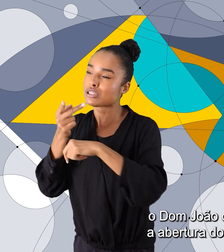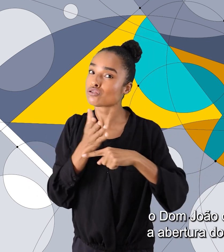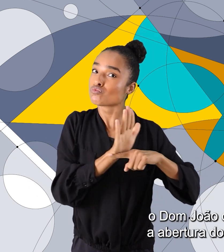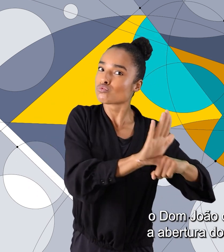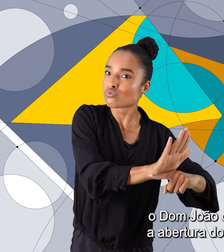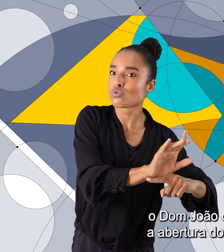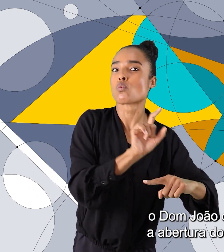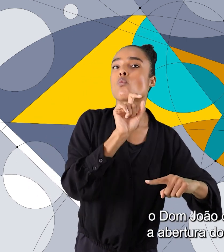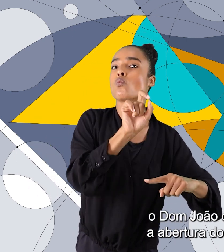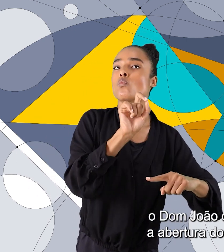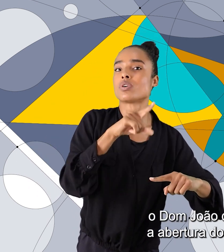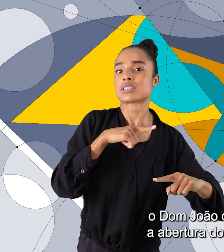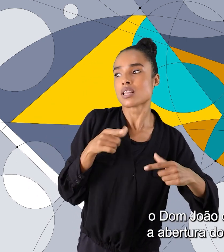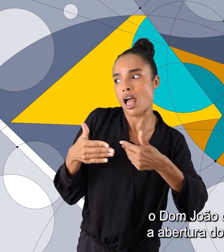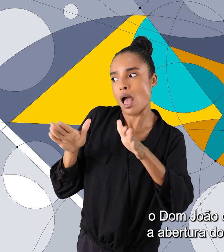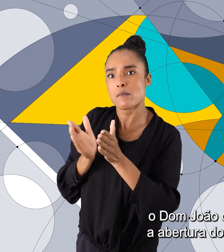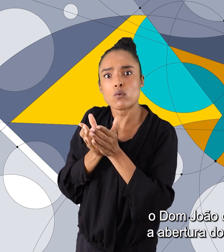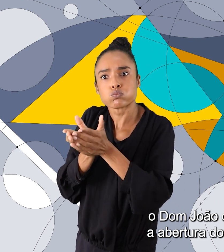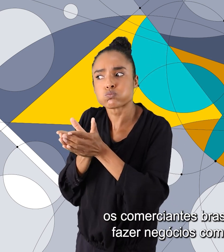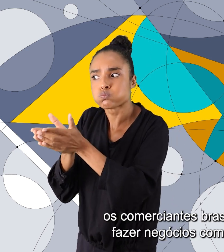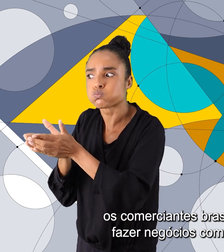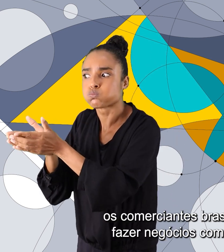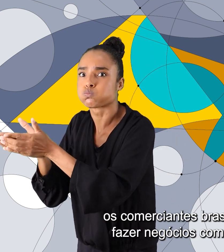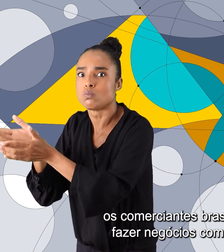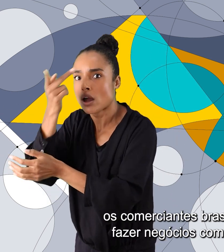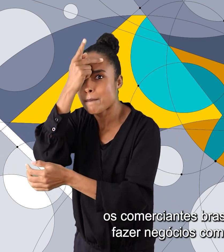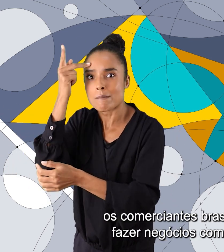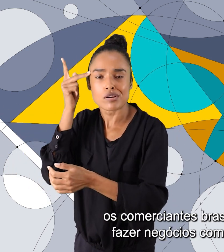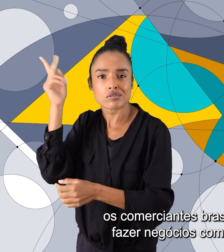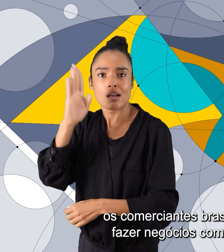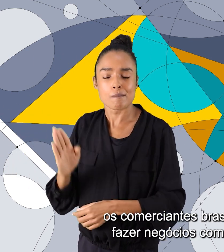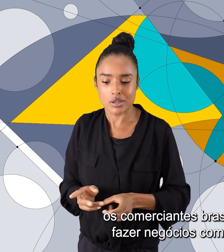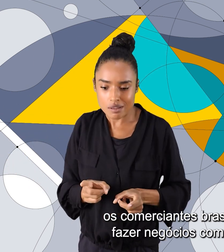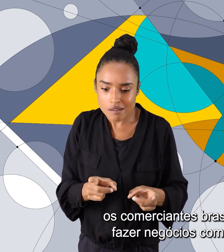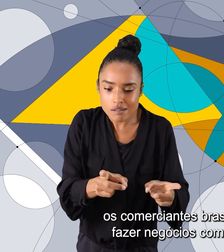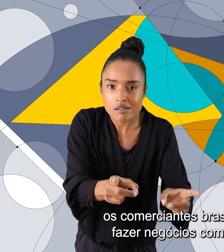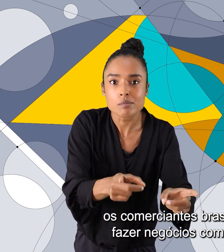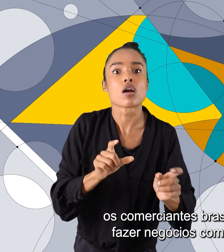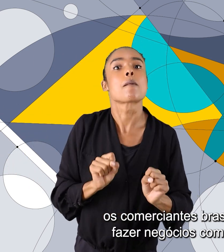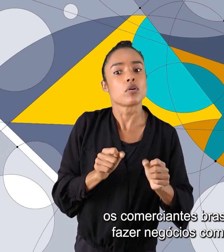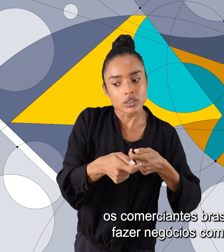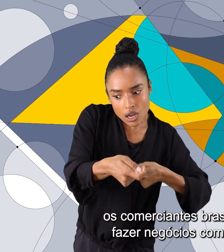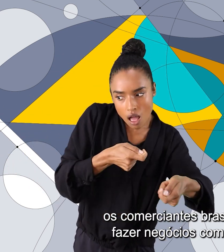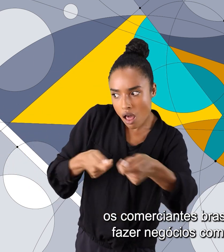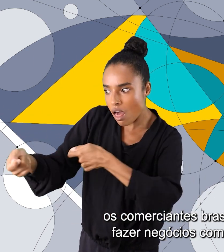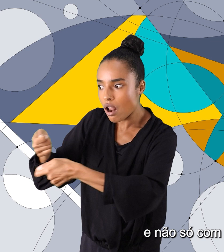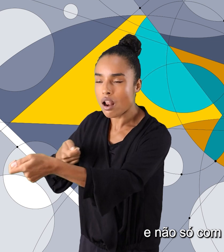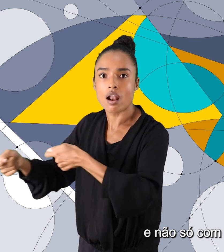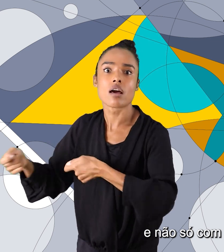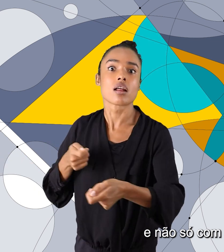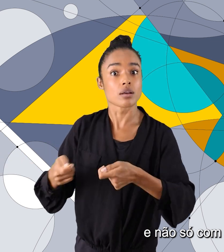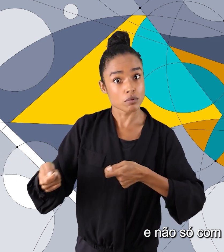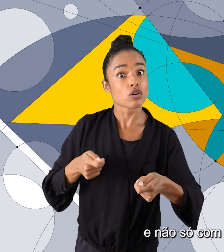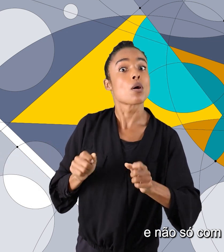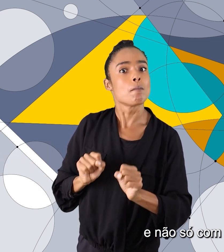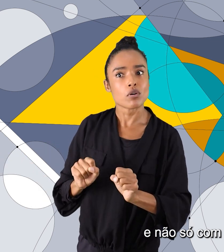o Dom João decretou a abertura dos portos. Os comerciantes brasileiros poderiam fazer negócios com outros países e não